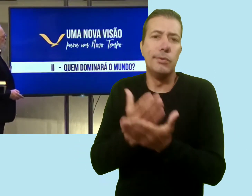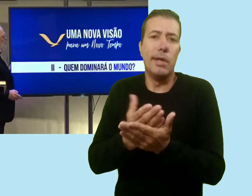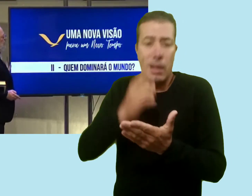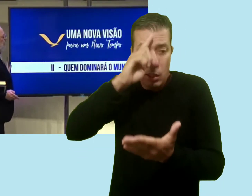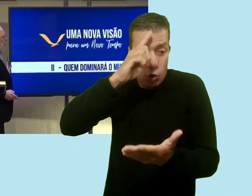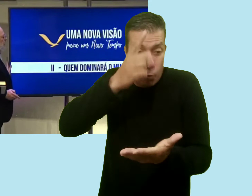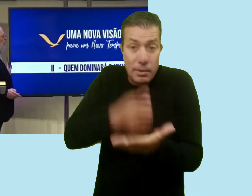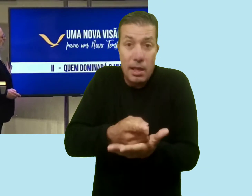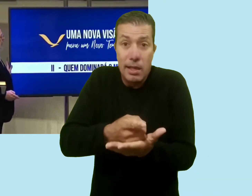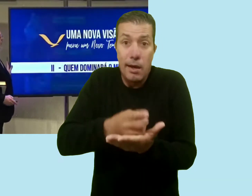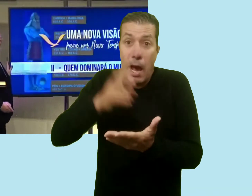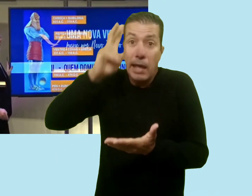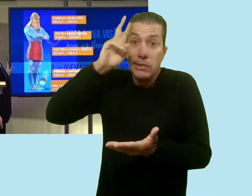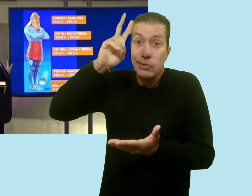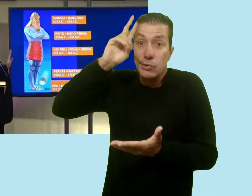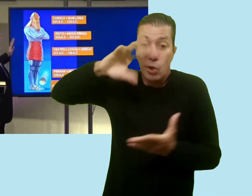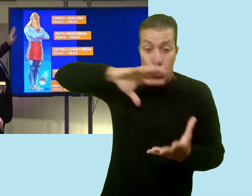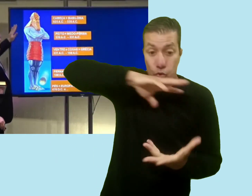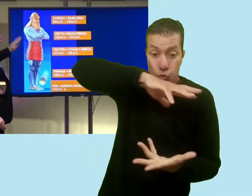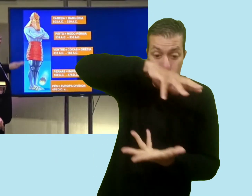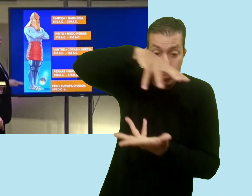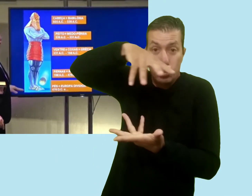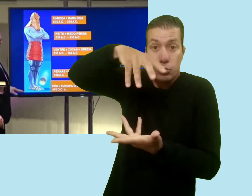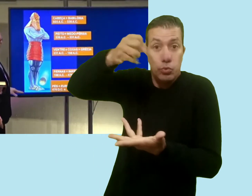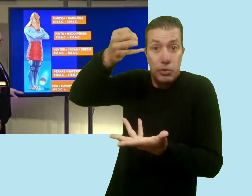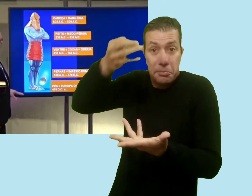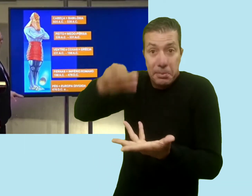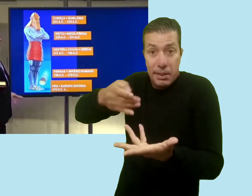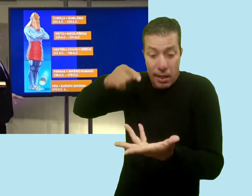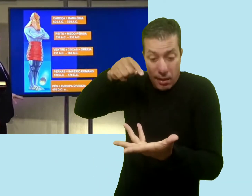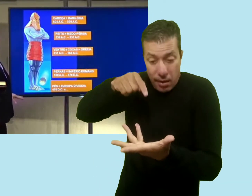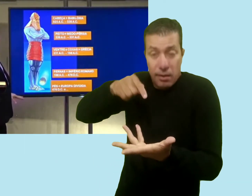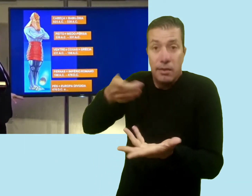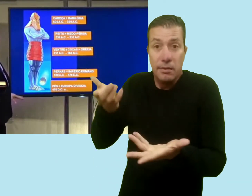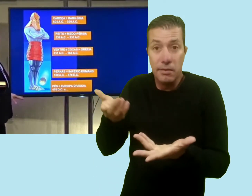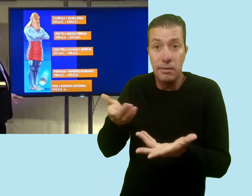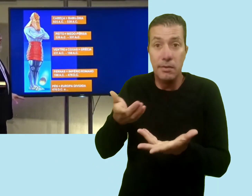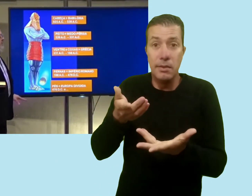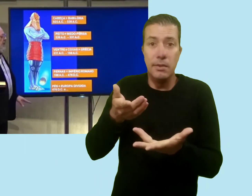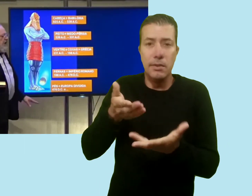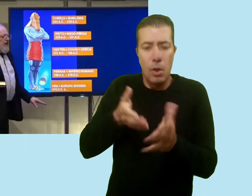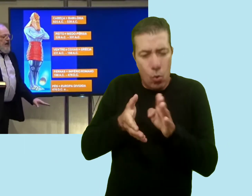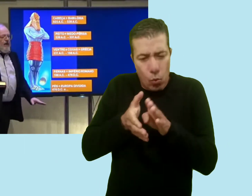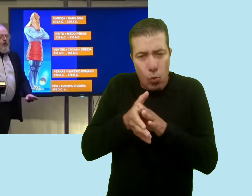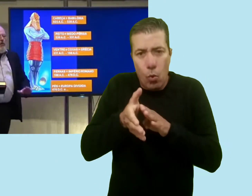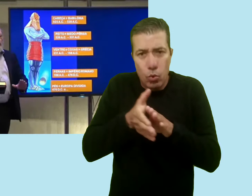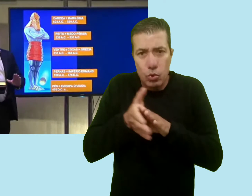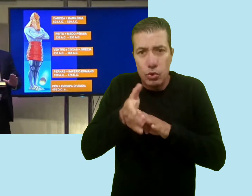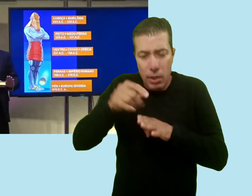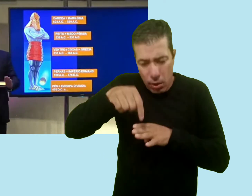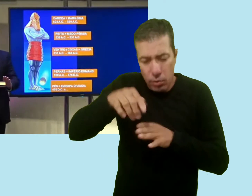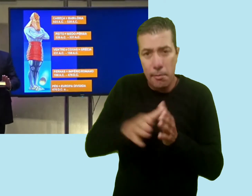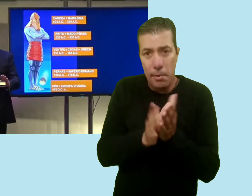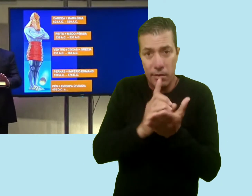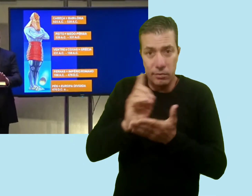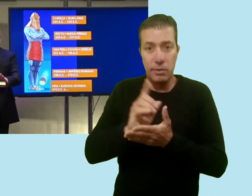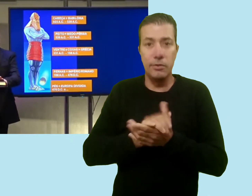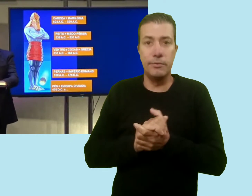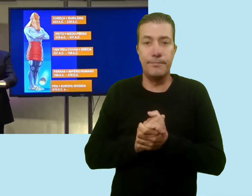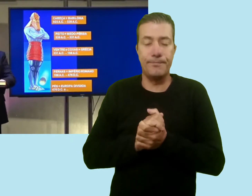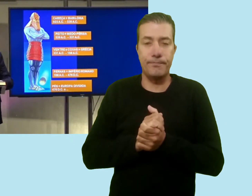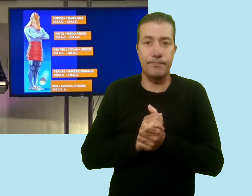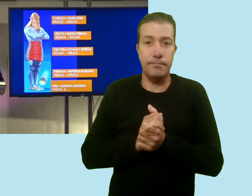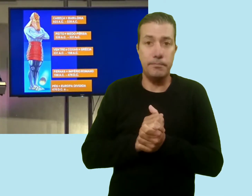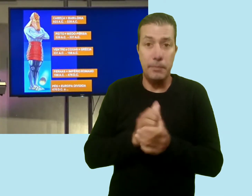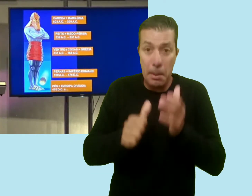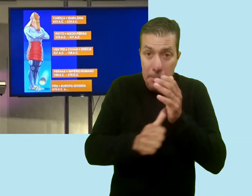sobre o estudo de quem dominará o mundo, a história do mundo contada aqui, tá? E aqui tem um conselho bíblico que eu vou dividir